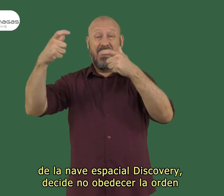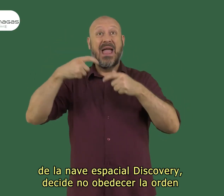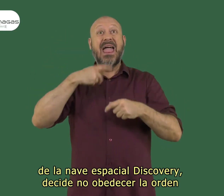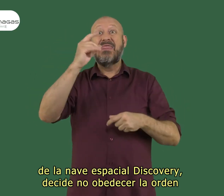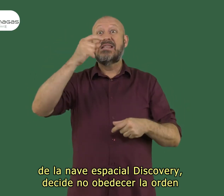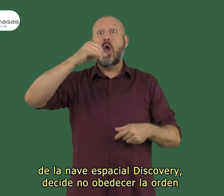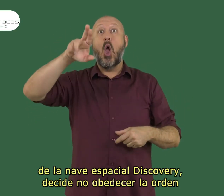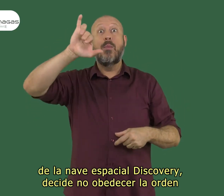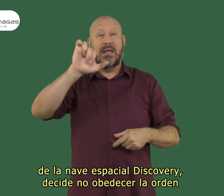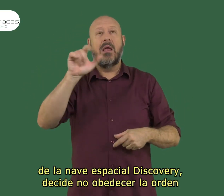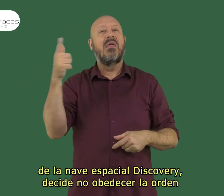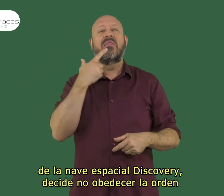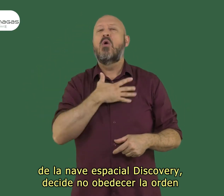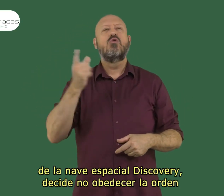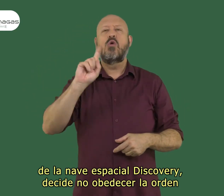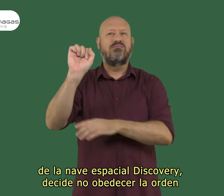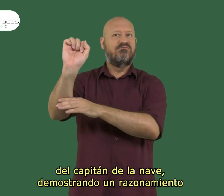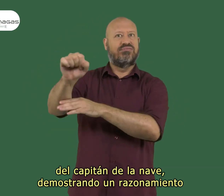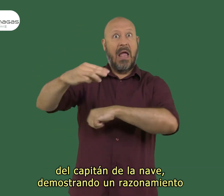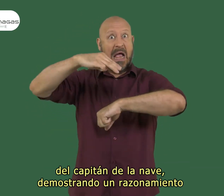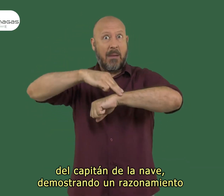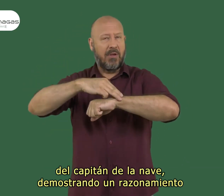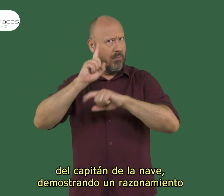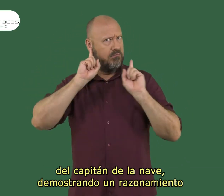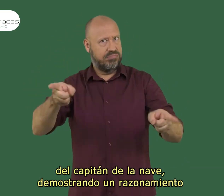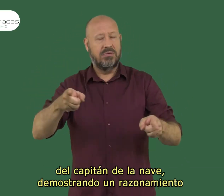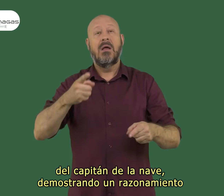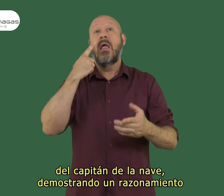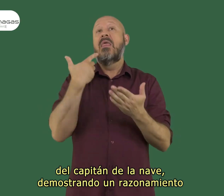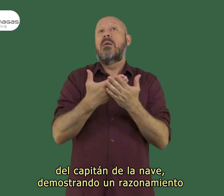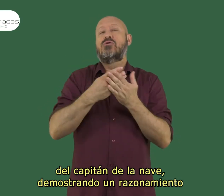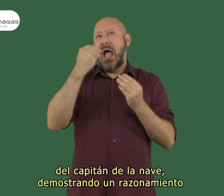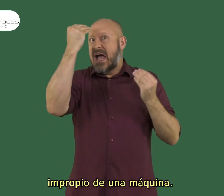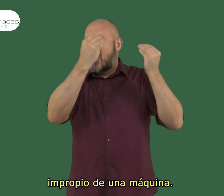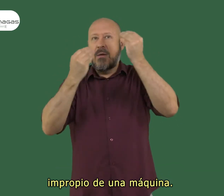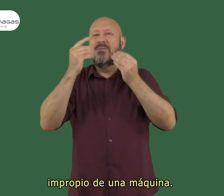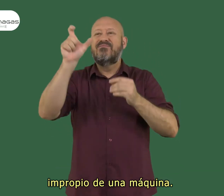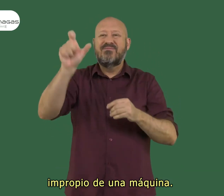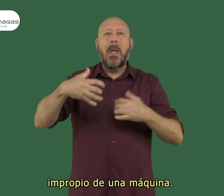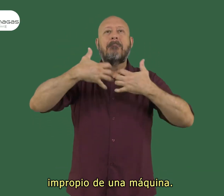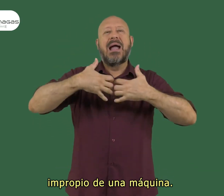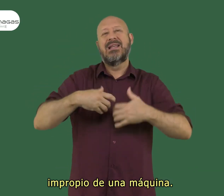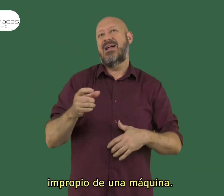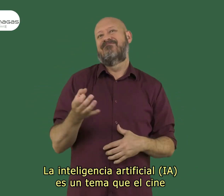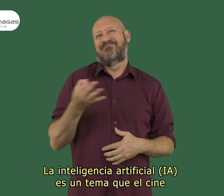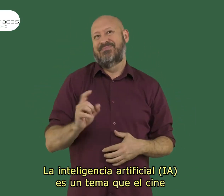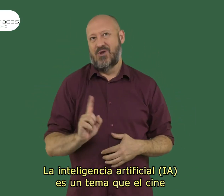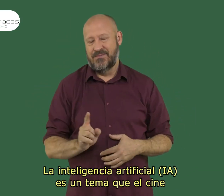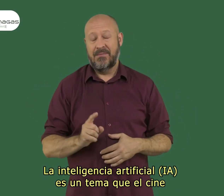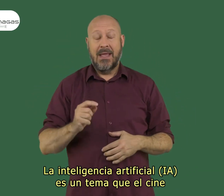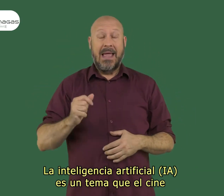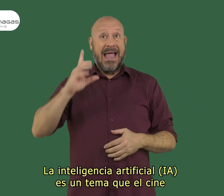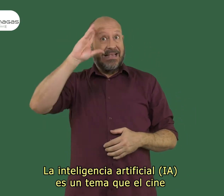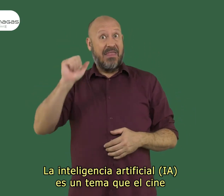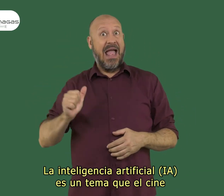espacial Discovery, decide no obedecer la orden del capitán de la nave, demostrando un razonamiento impropio de una máquina. La